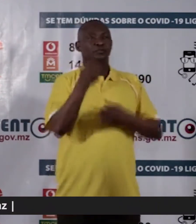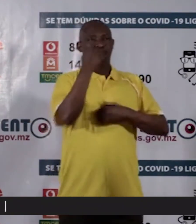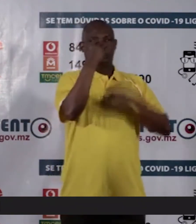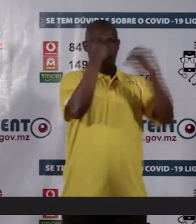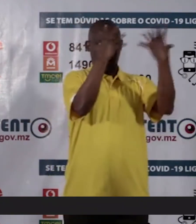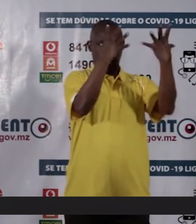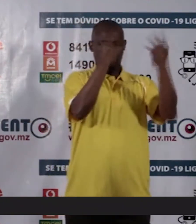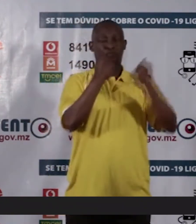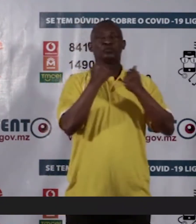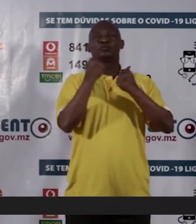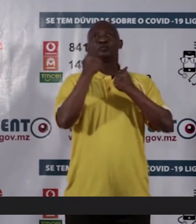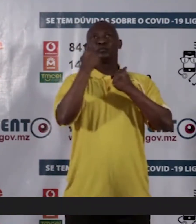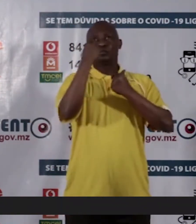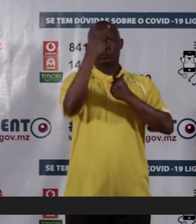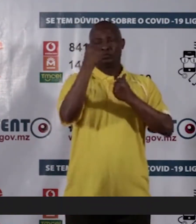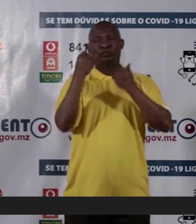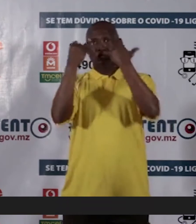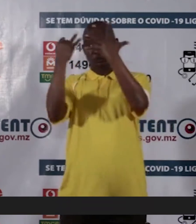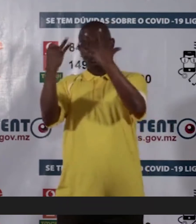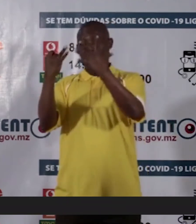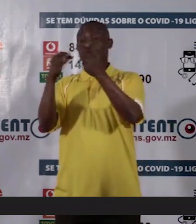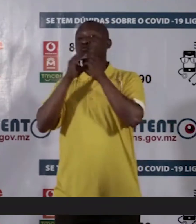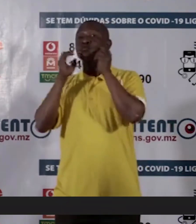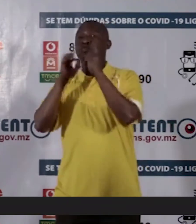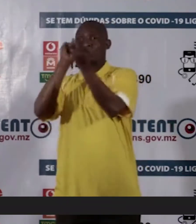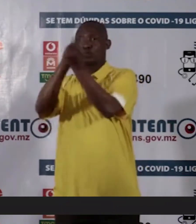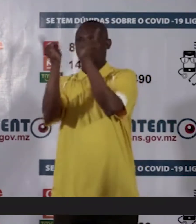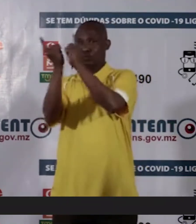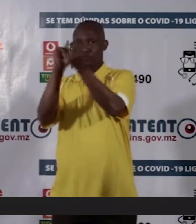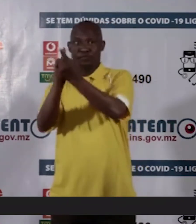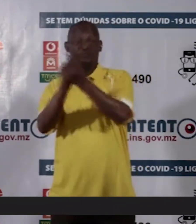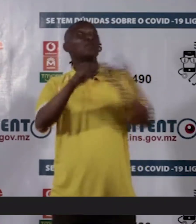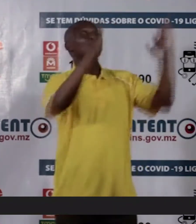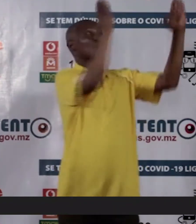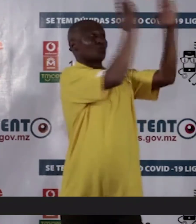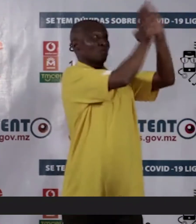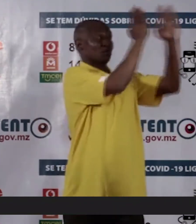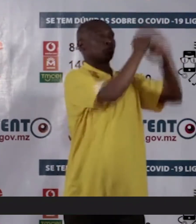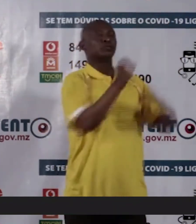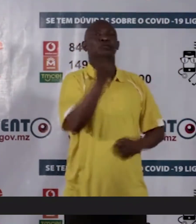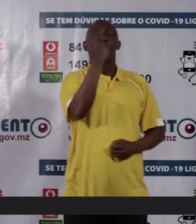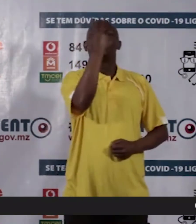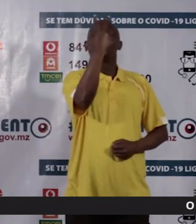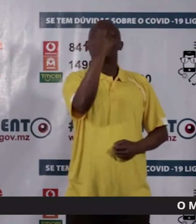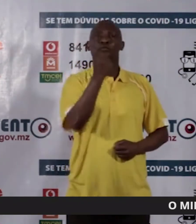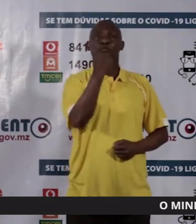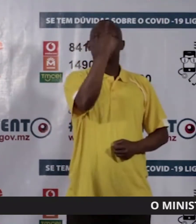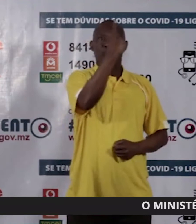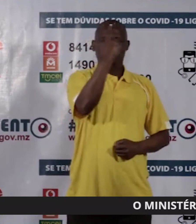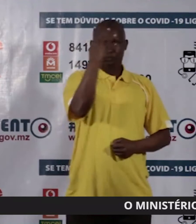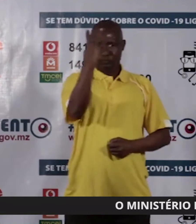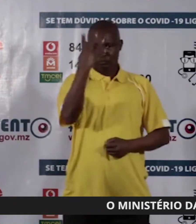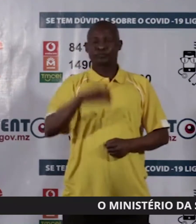local e 214 casos importados. A distribuição de casos novos por províncias é